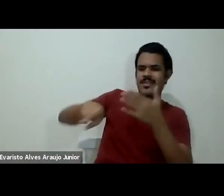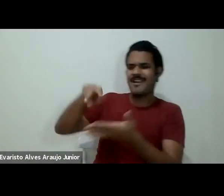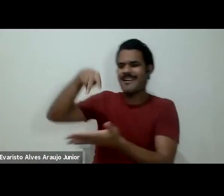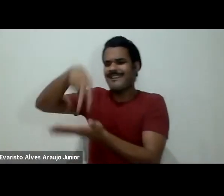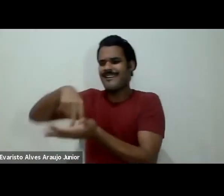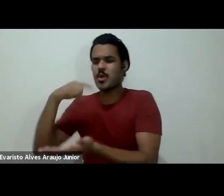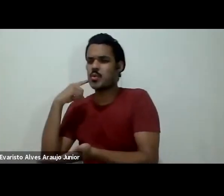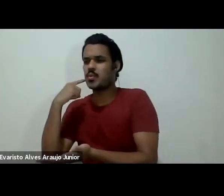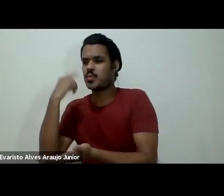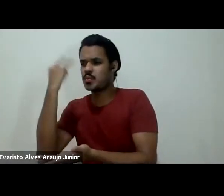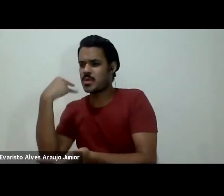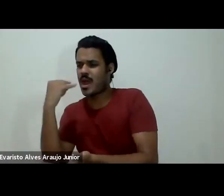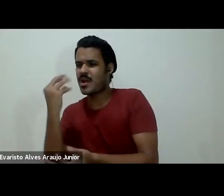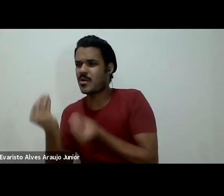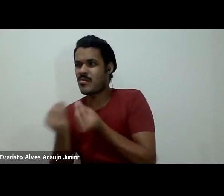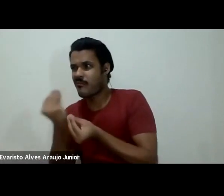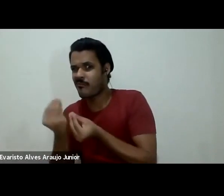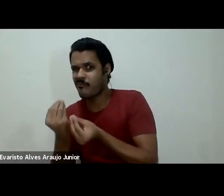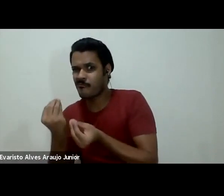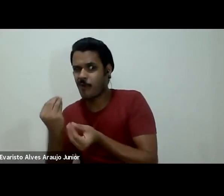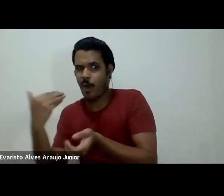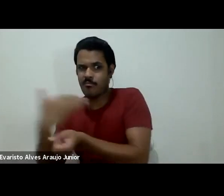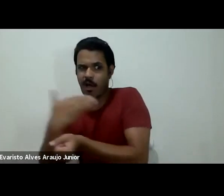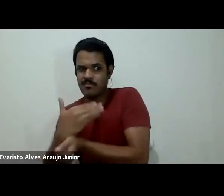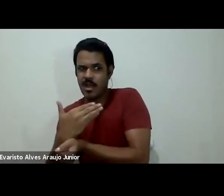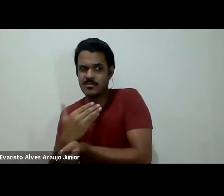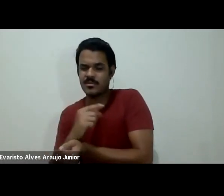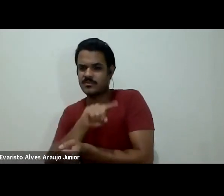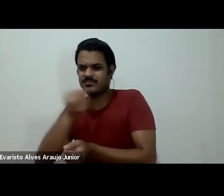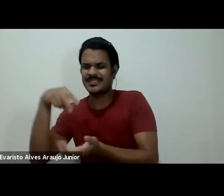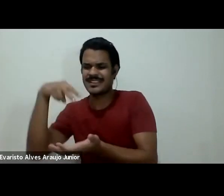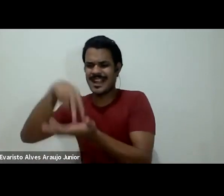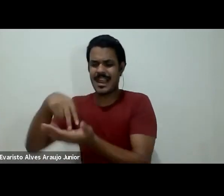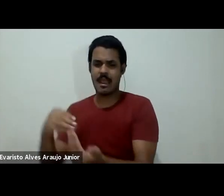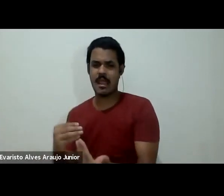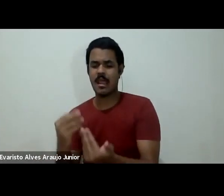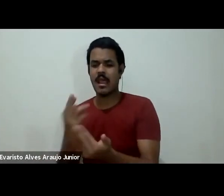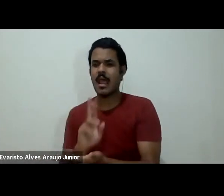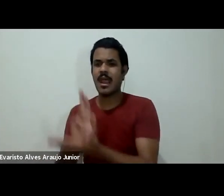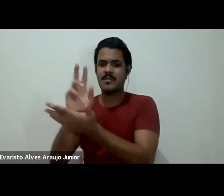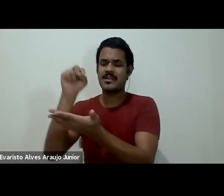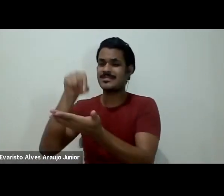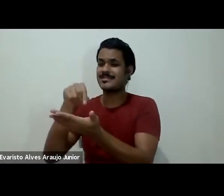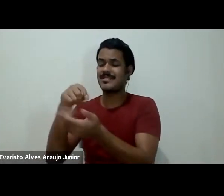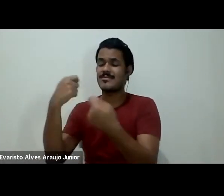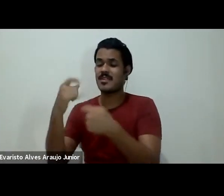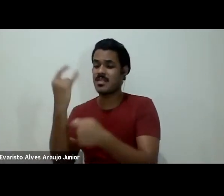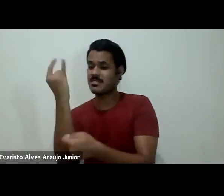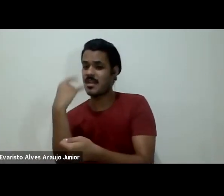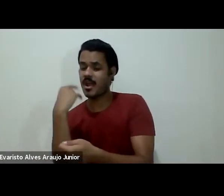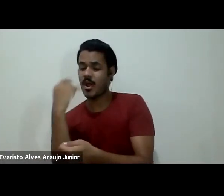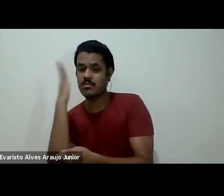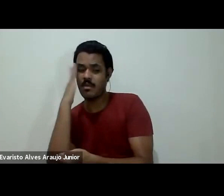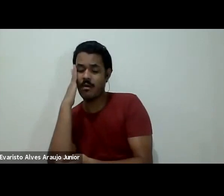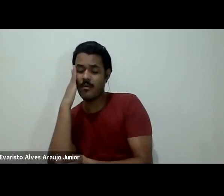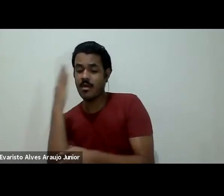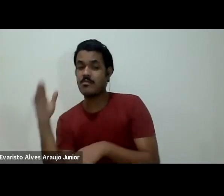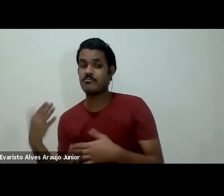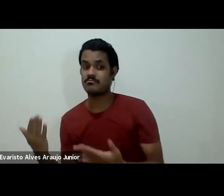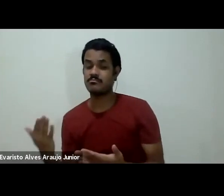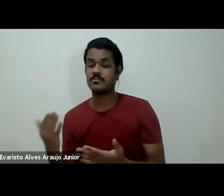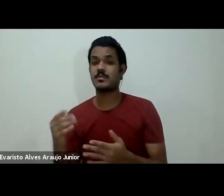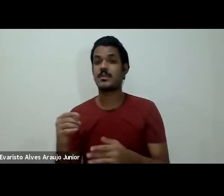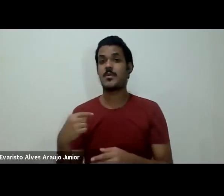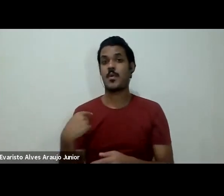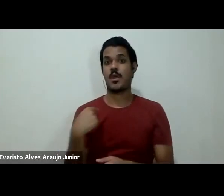participação daquele ou daquela que é um representante desse público-alvo recebedor dessa obra, então, isso, para mim,